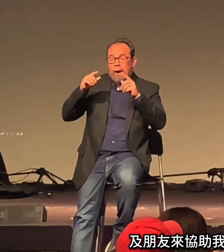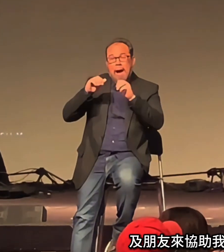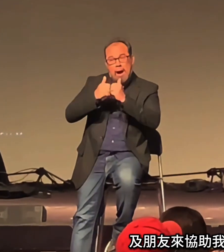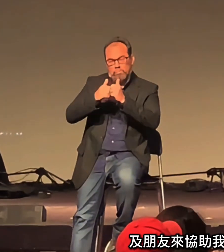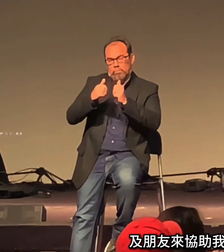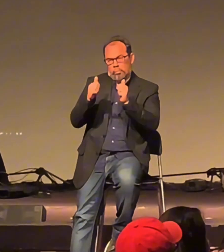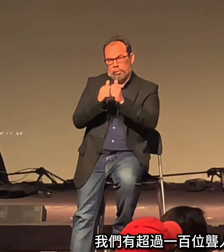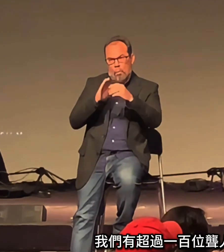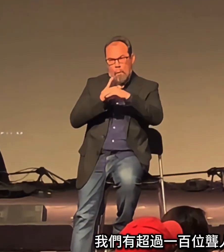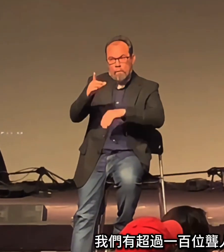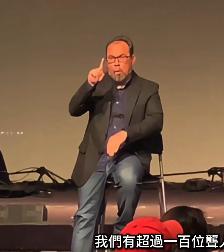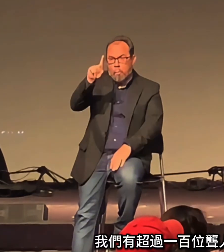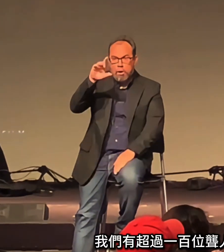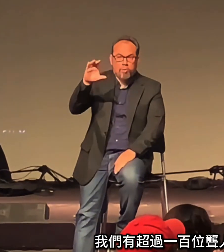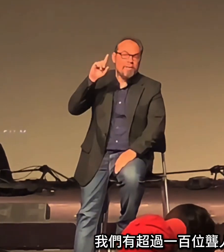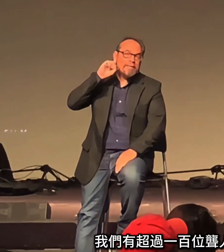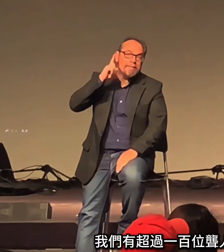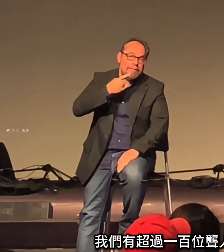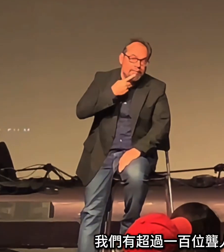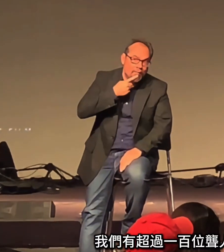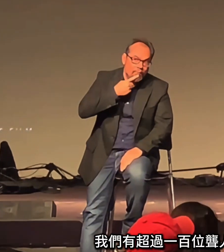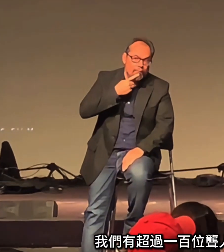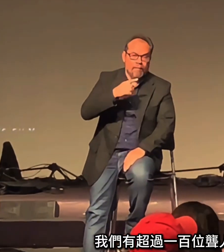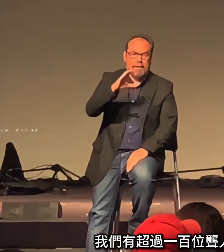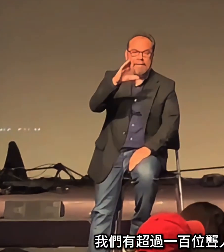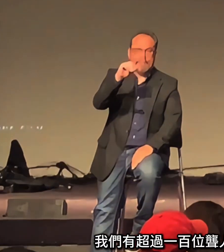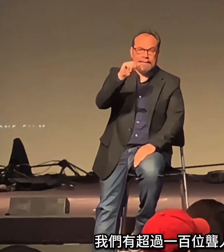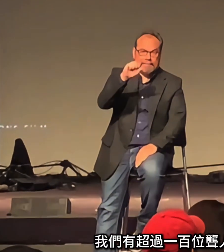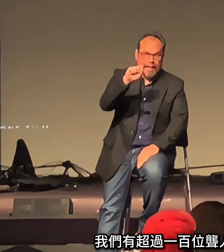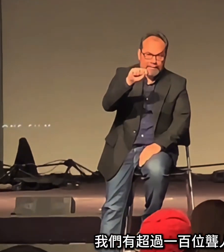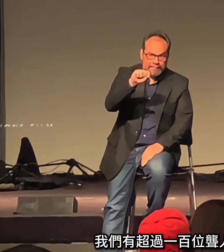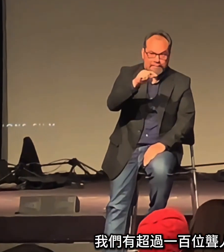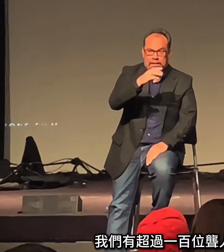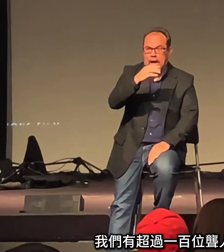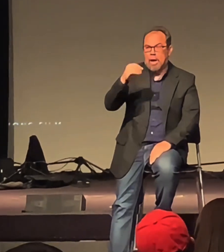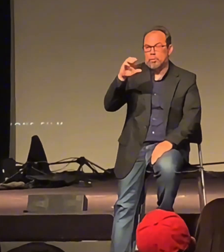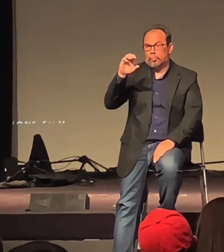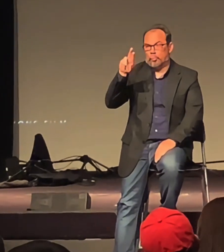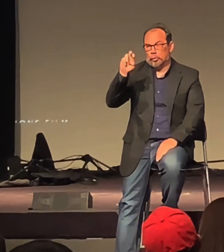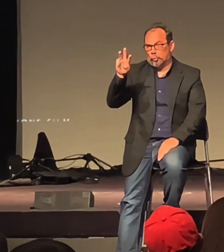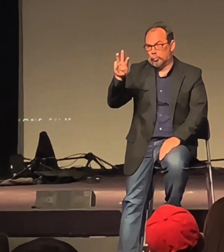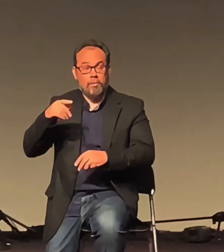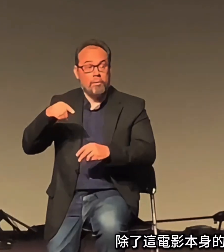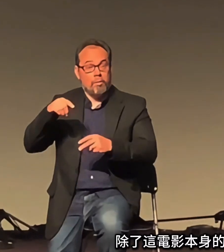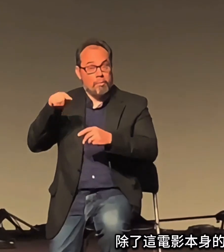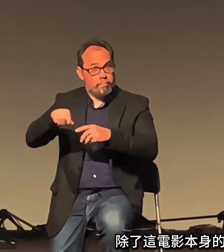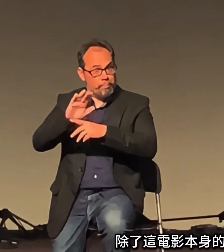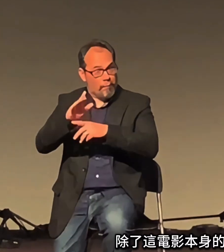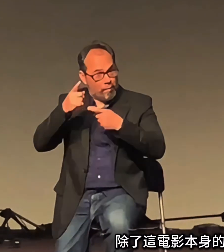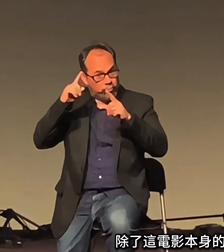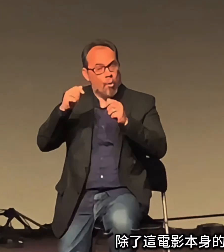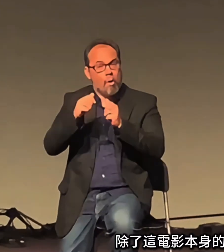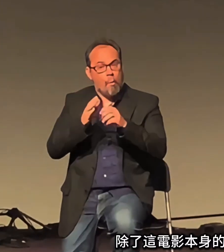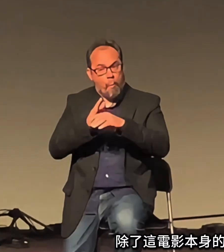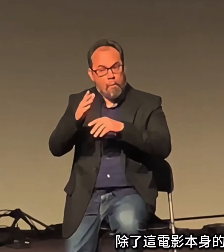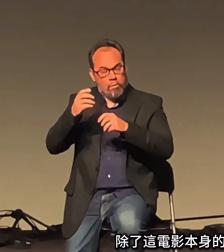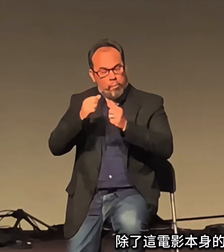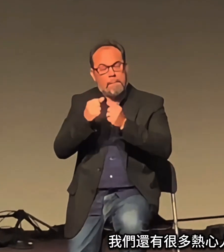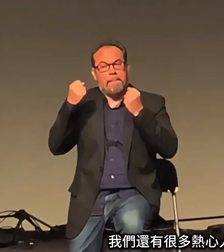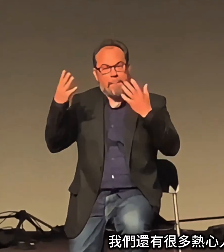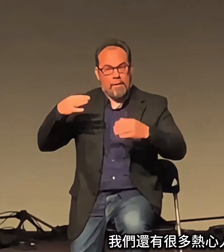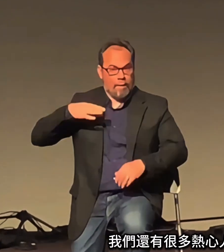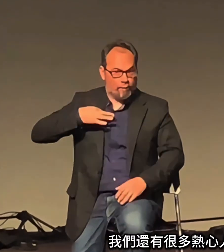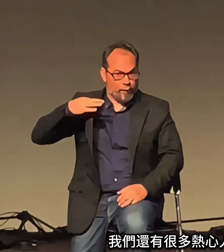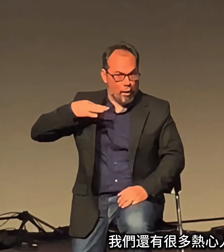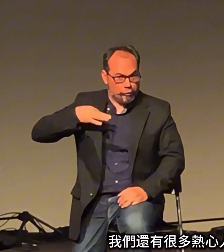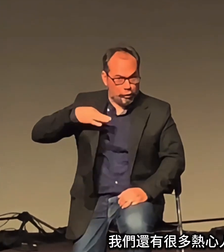去完成。我哋有超過100位嘅聾人嘅演員嚟參與噶。除咗呢個電影本身嘅製作之外